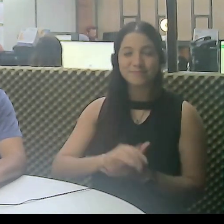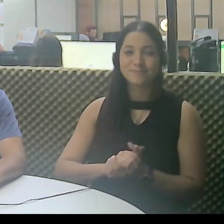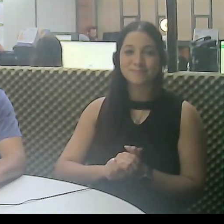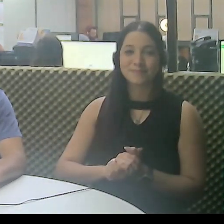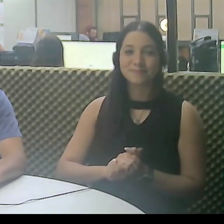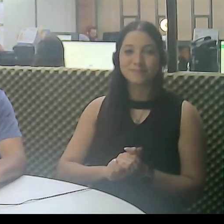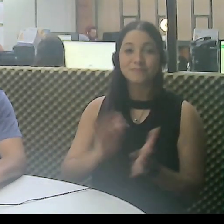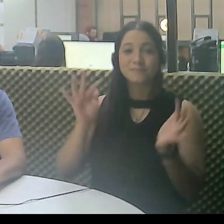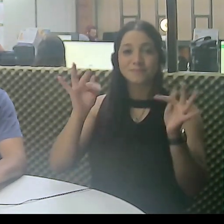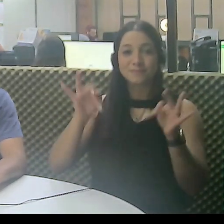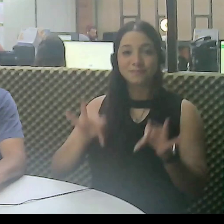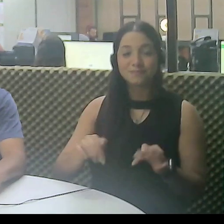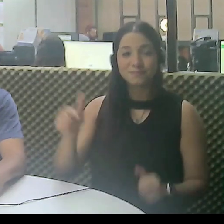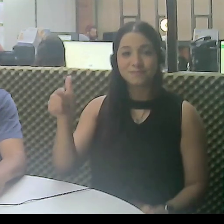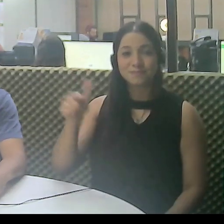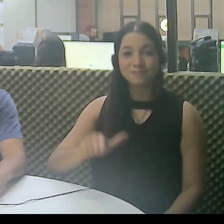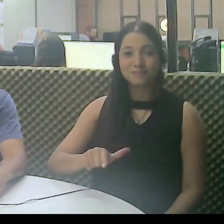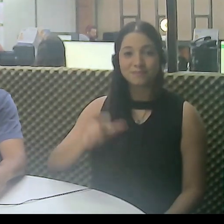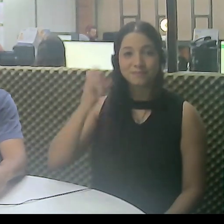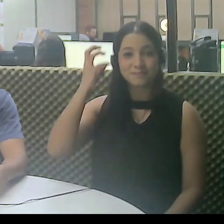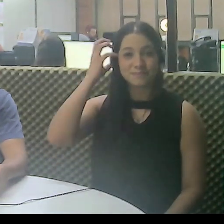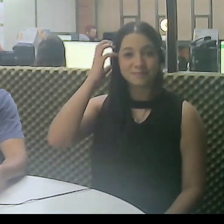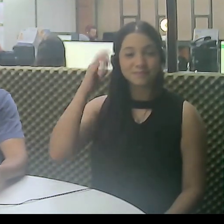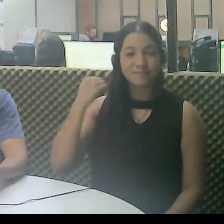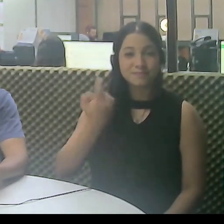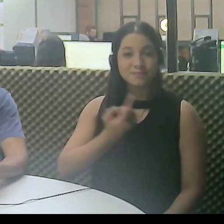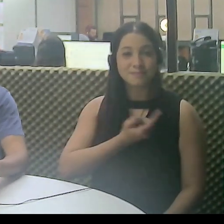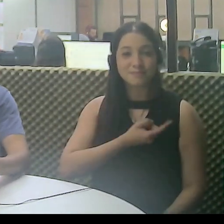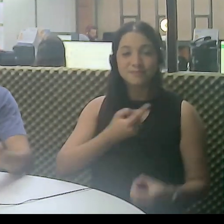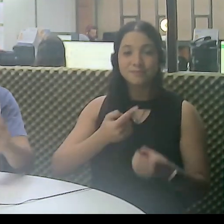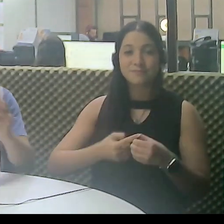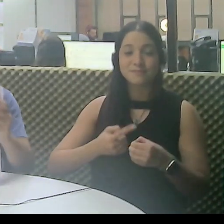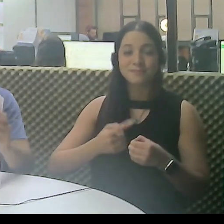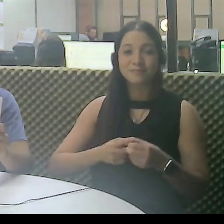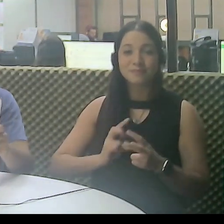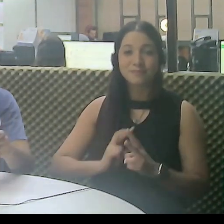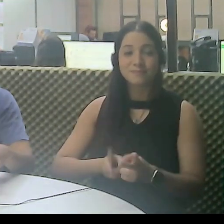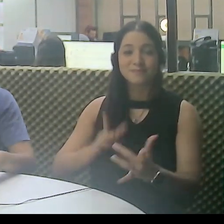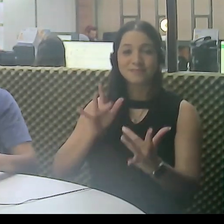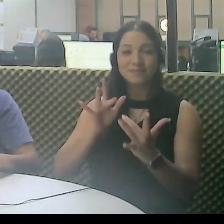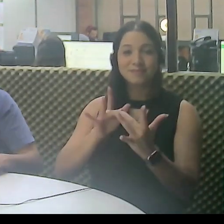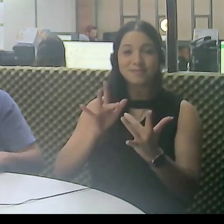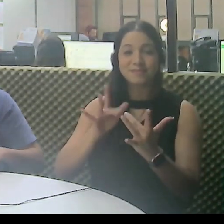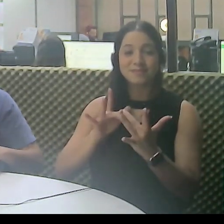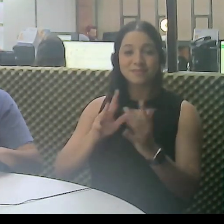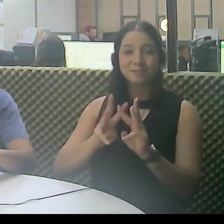próxima. Fica por aqui mais uma edição do programa da Rádio Nossa Cidade.